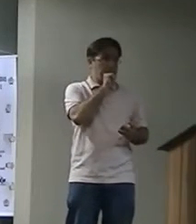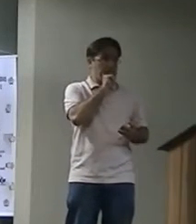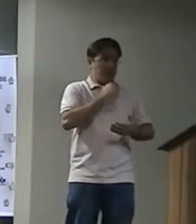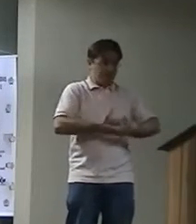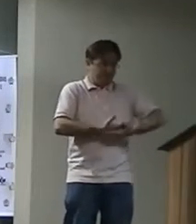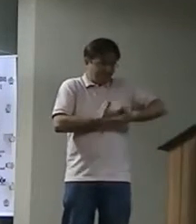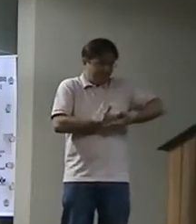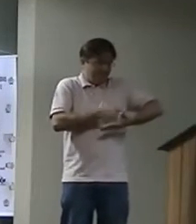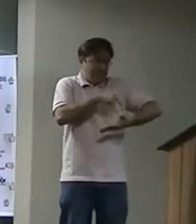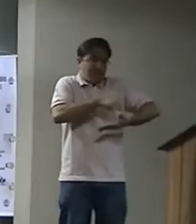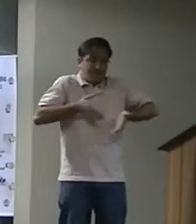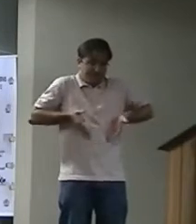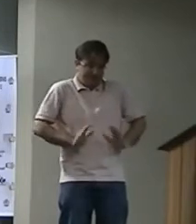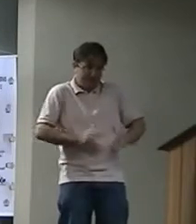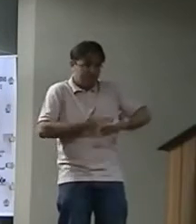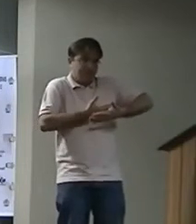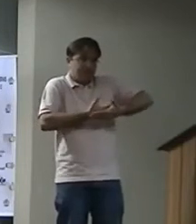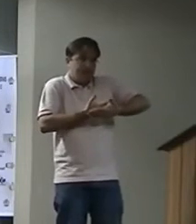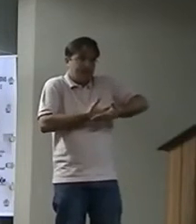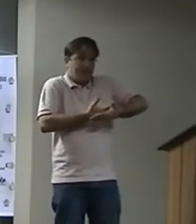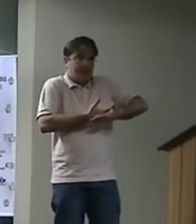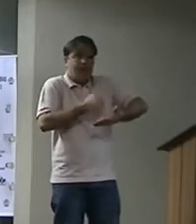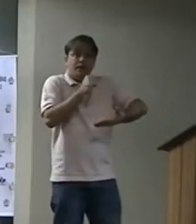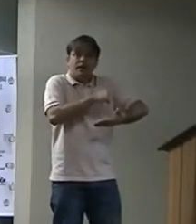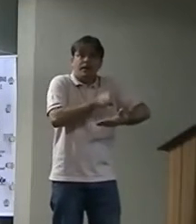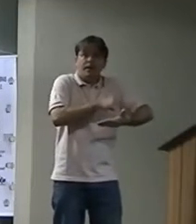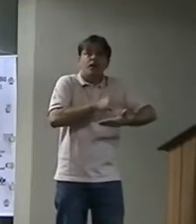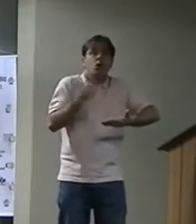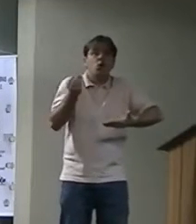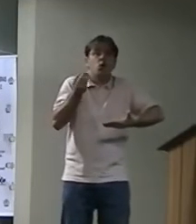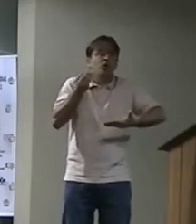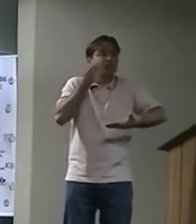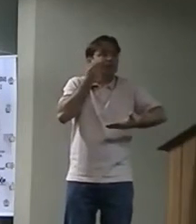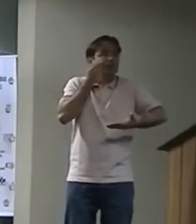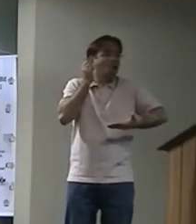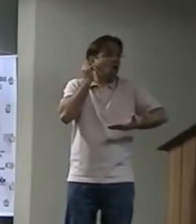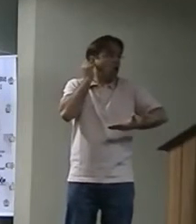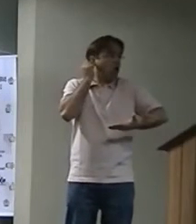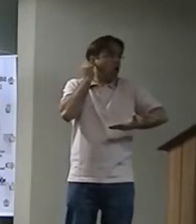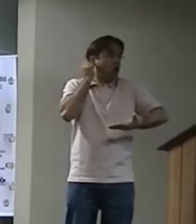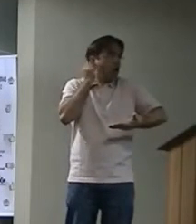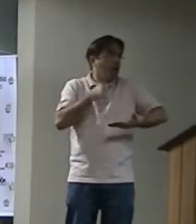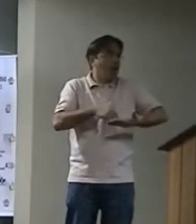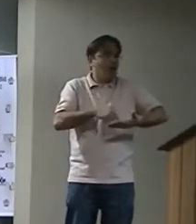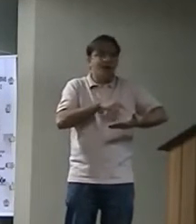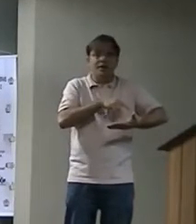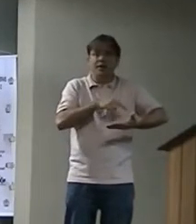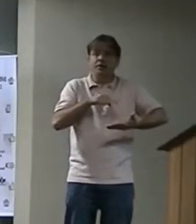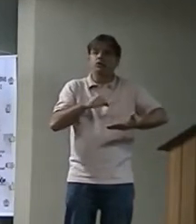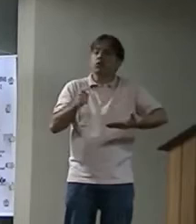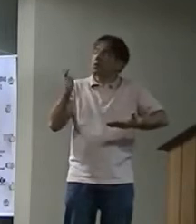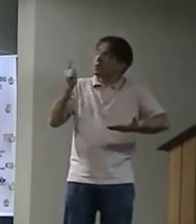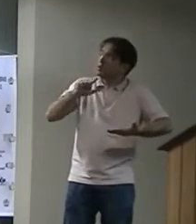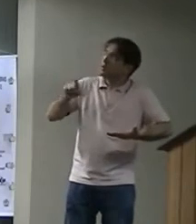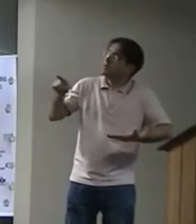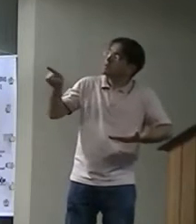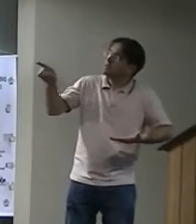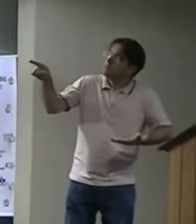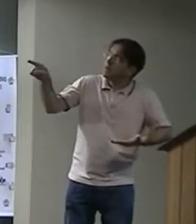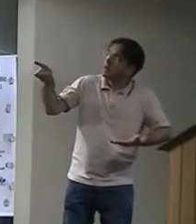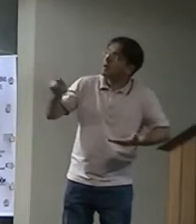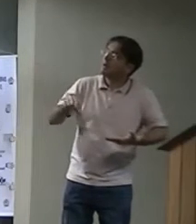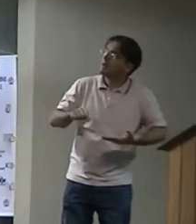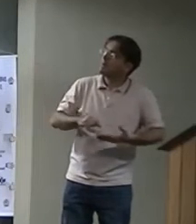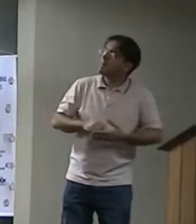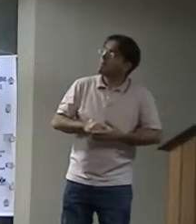esse diagnóstico, né, através do teste, que chamam teste da orelhinha, né? O exame de triagem auditiva neonatal, conhecido popularmente como teste